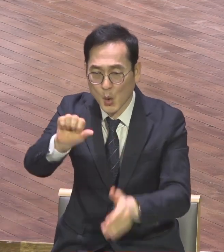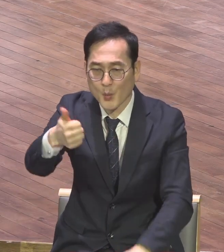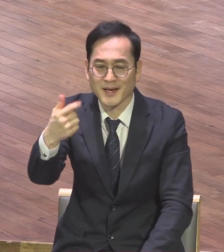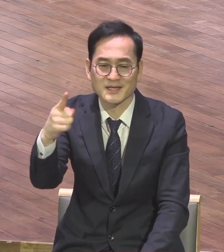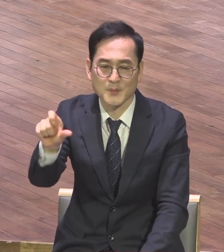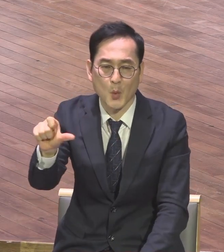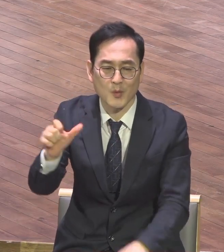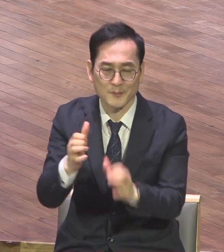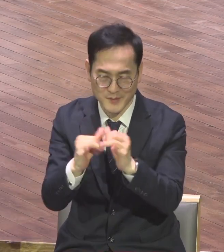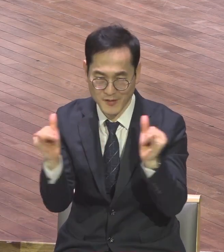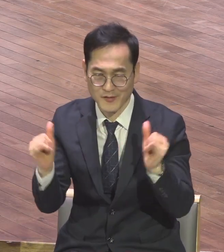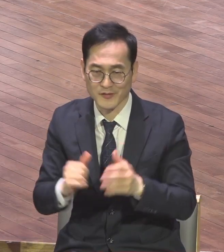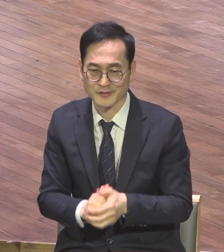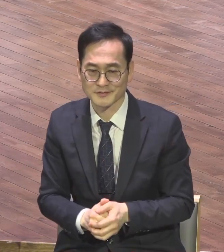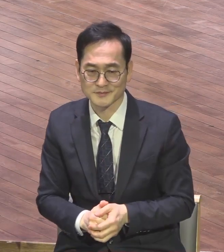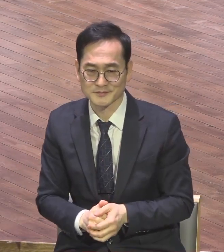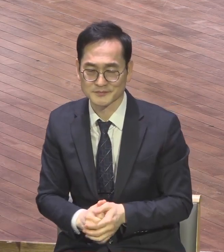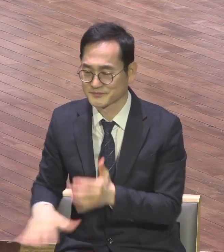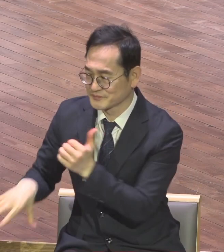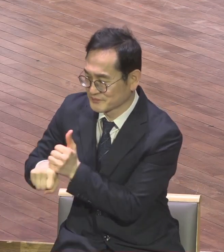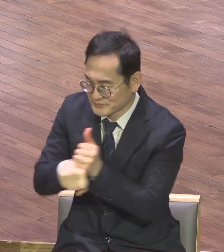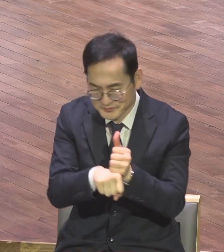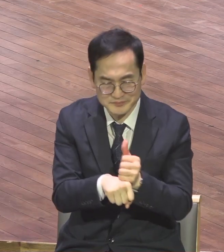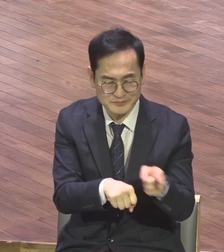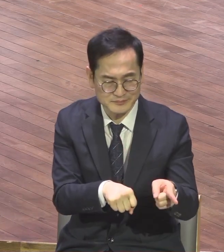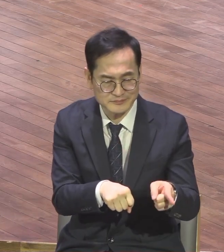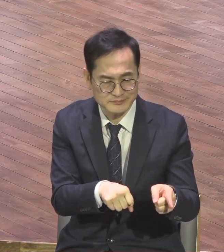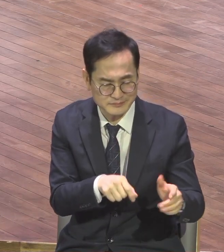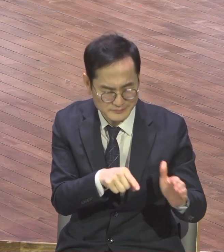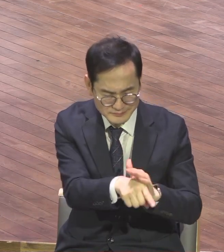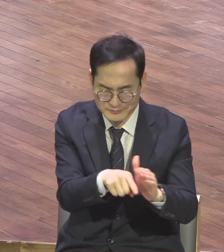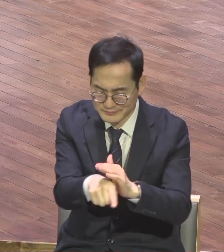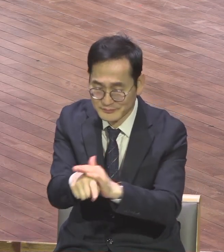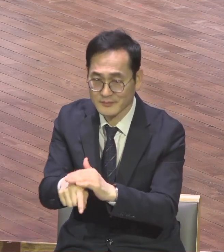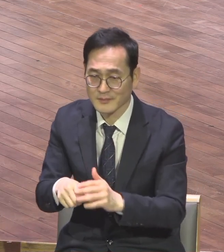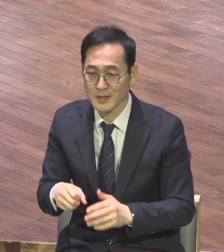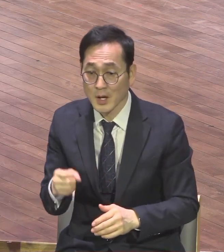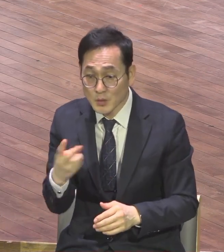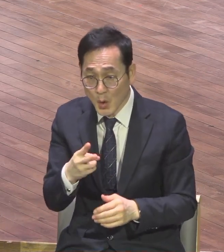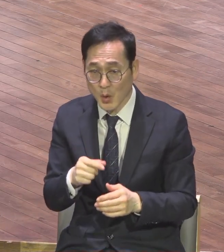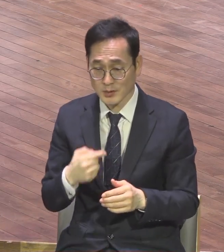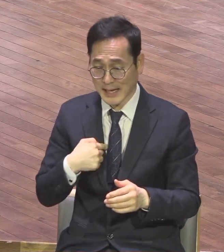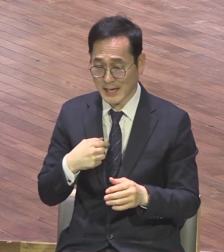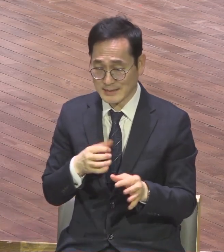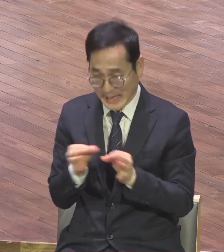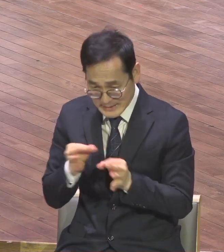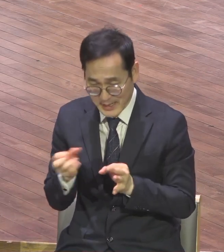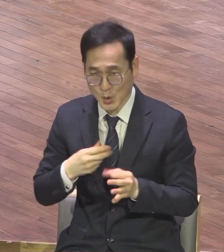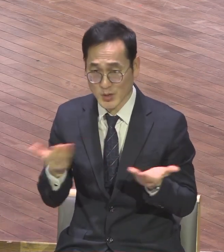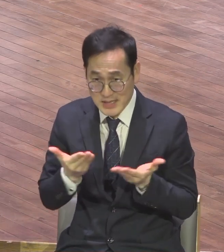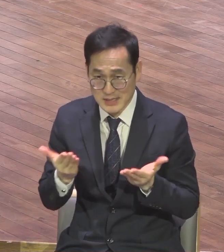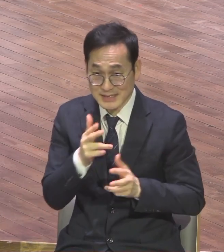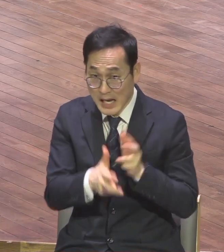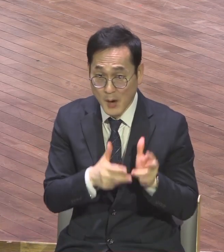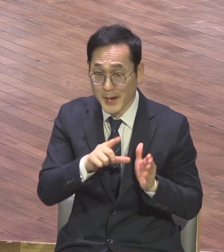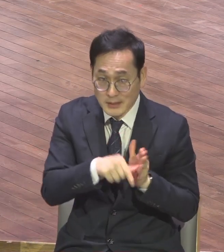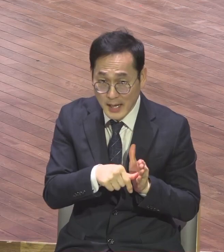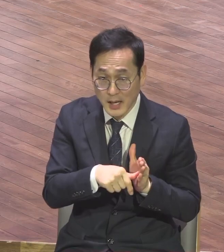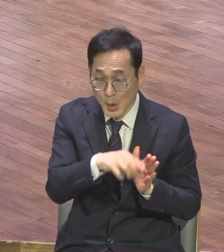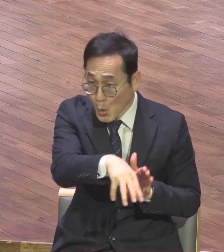가정부 하면서 여러분이 시장에서 장사하면서 그 현장에서 그 바쁜 현장에서 바쁘면 더 바쁠수록